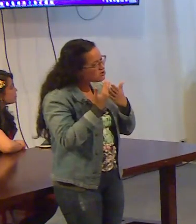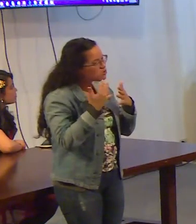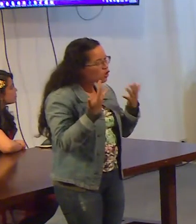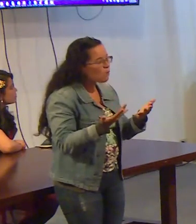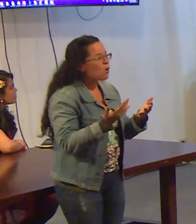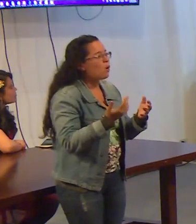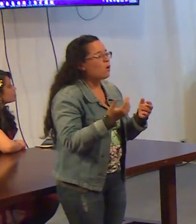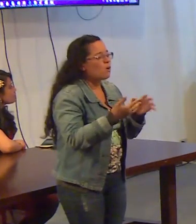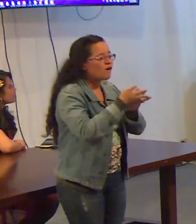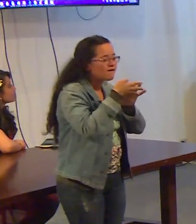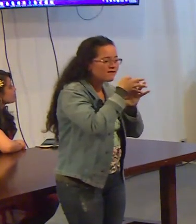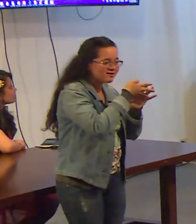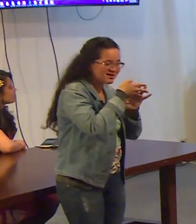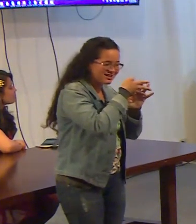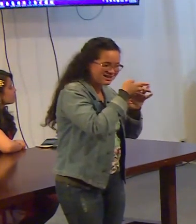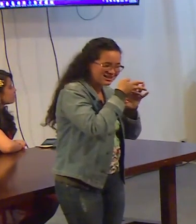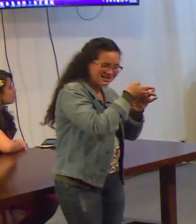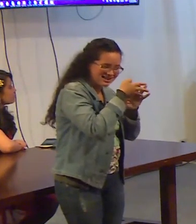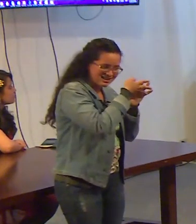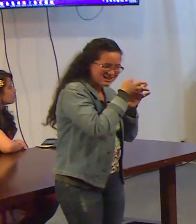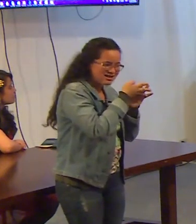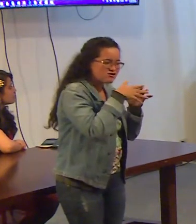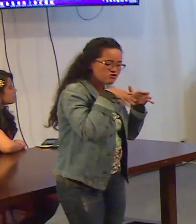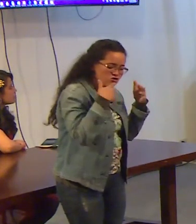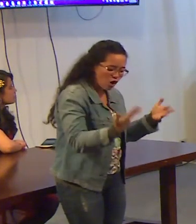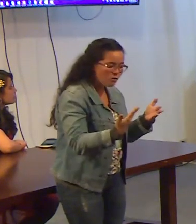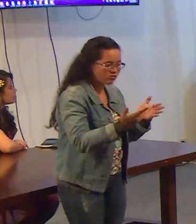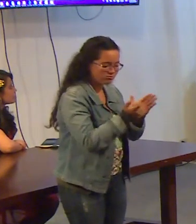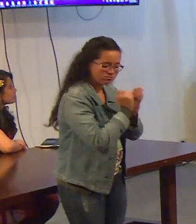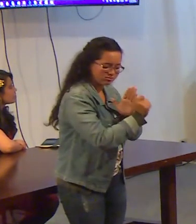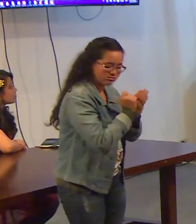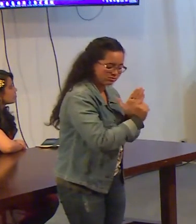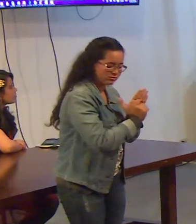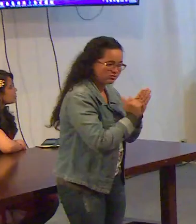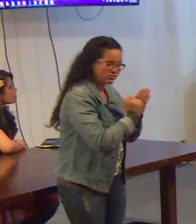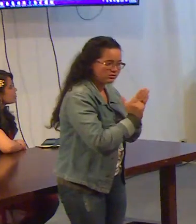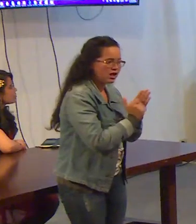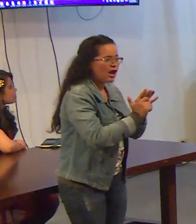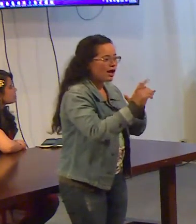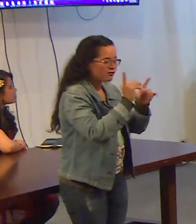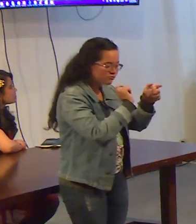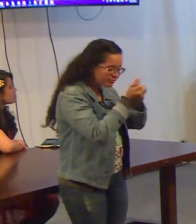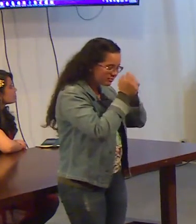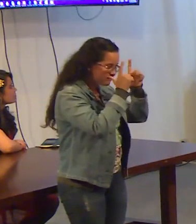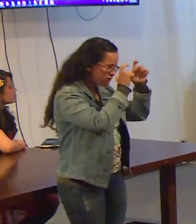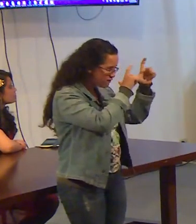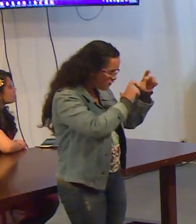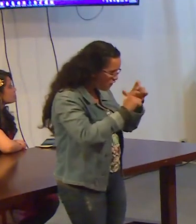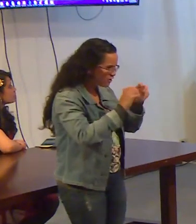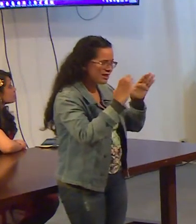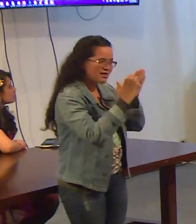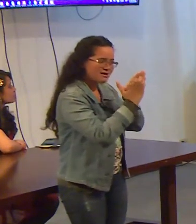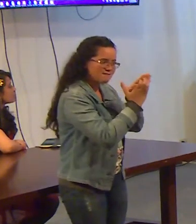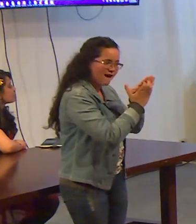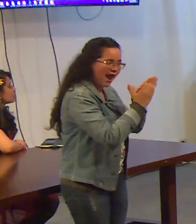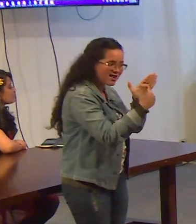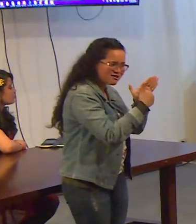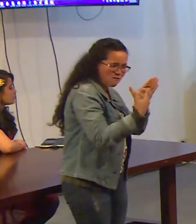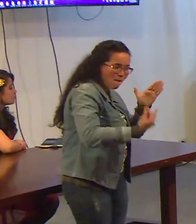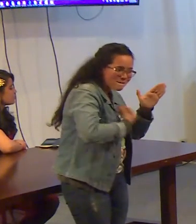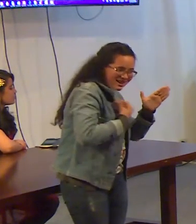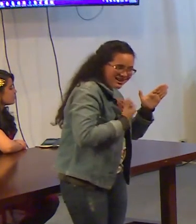nuestras fichas de descripción, se volvieron un escrito y una transformación, cómo las fotos, las imágenes tomaron vida